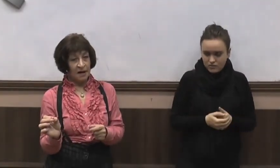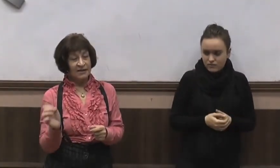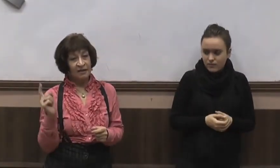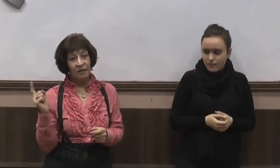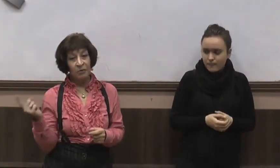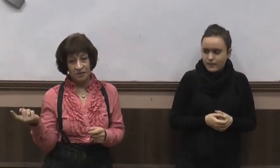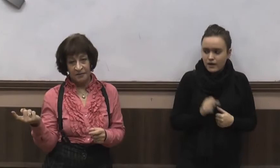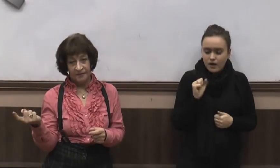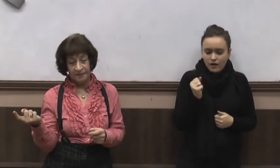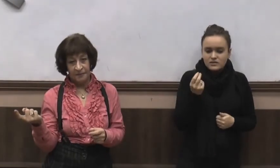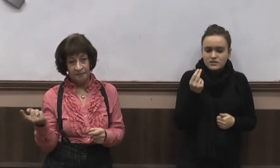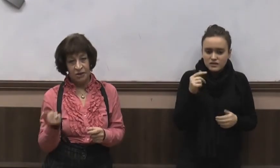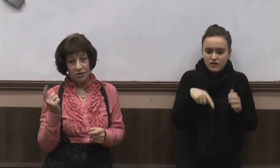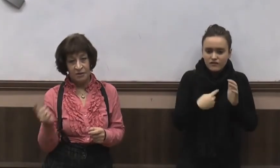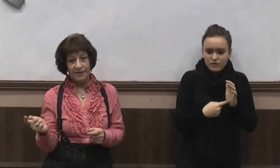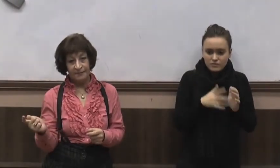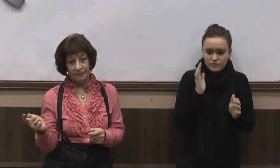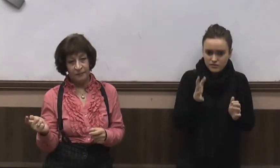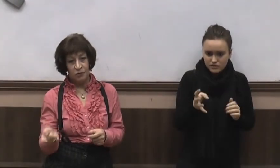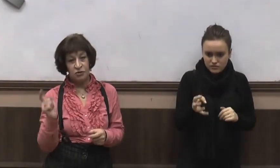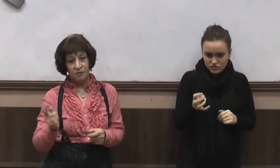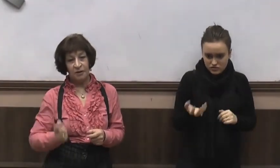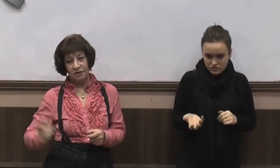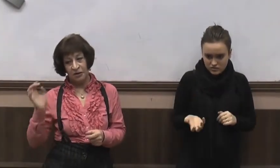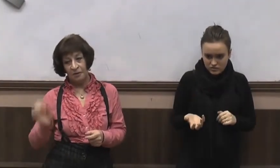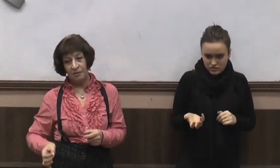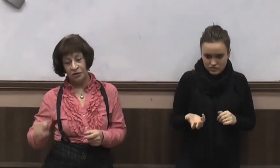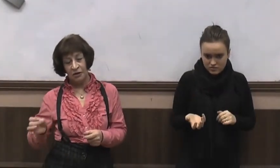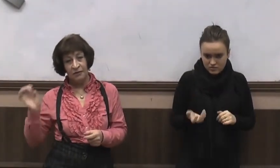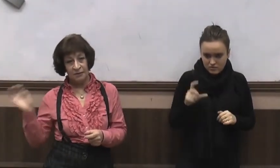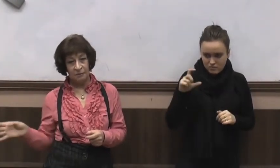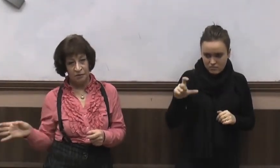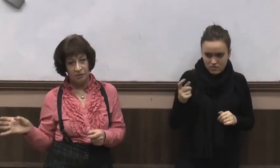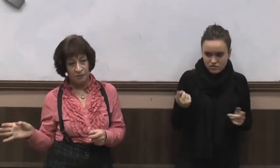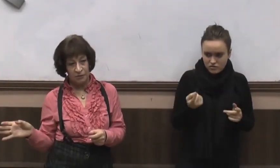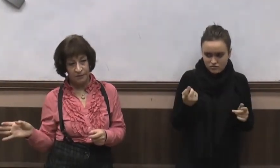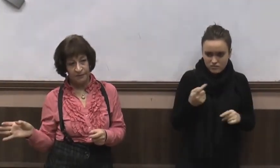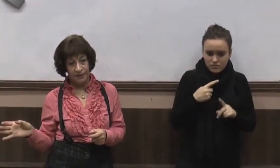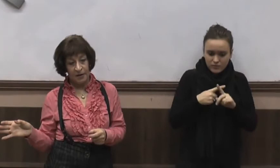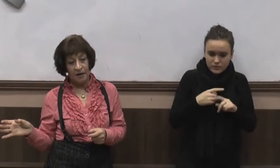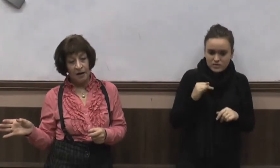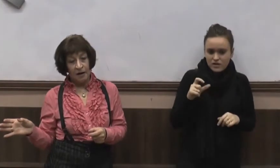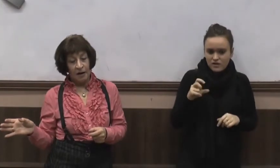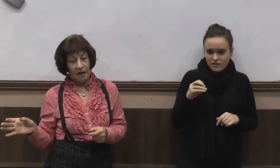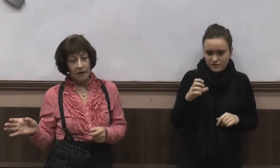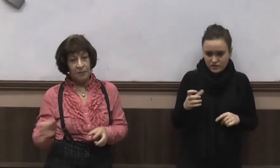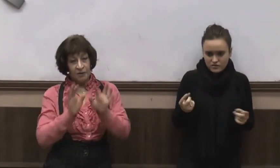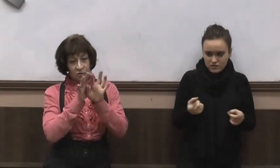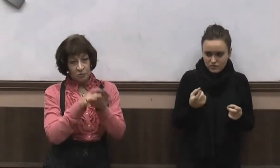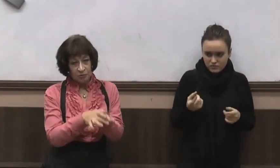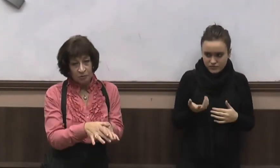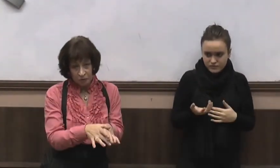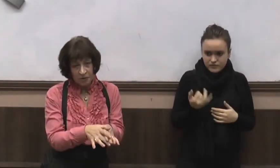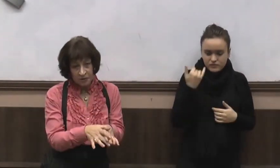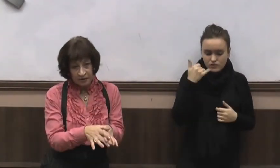выжить? А цена вопроса 5400 в розничной продаже. Баночка Эдвардса, баночка Плюса. И